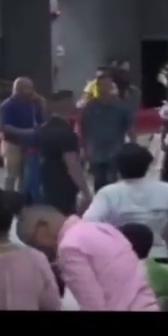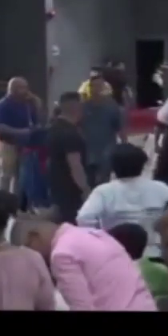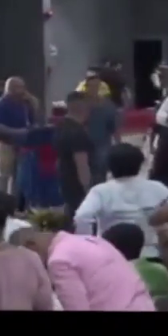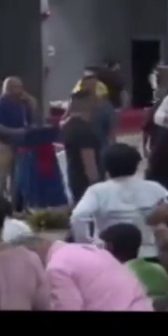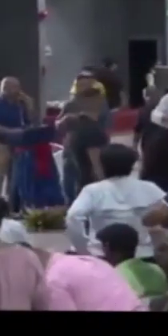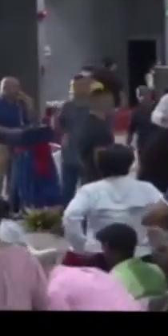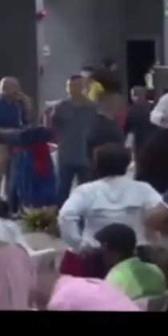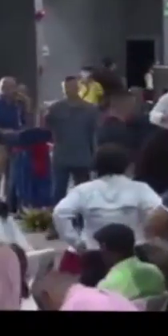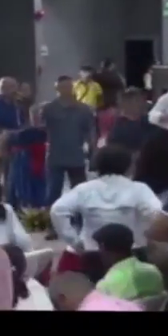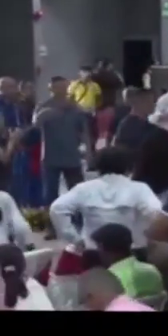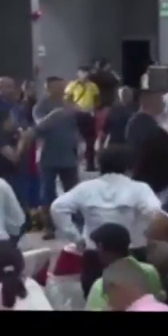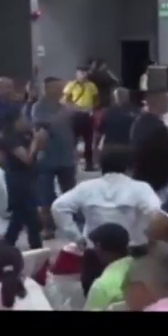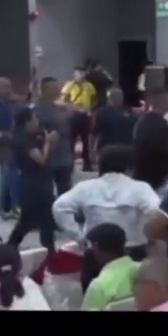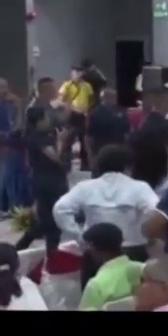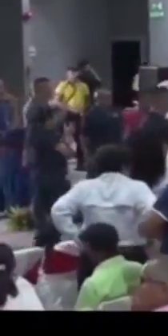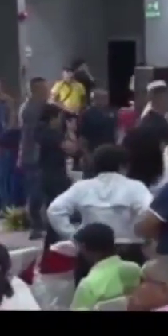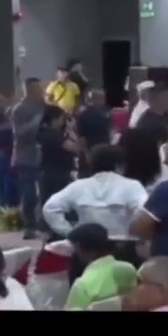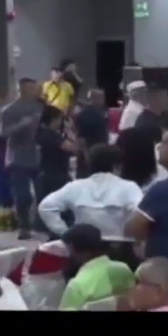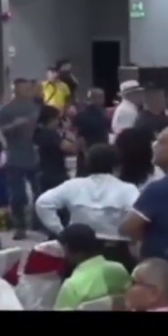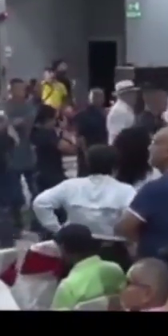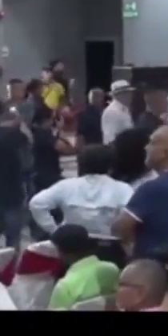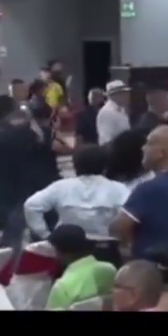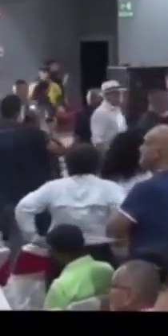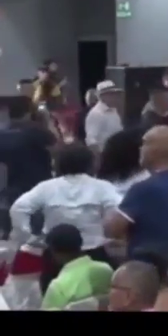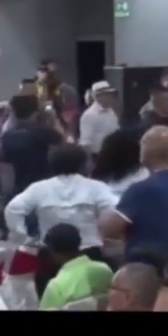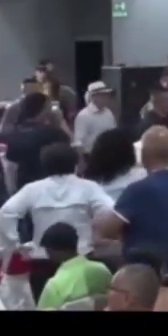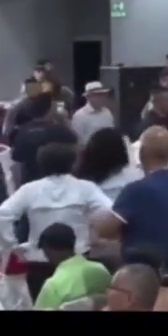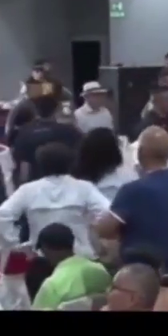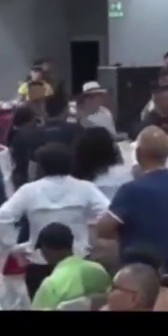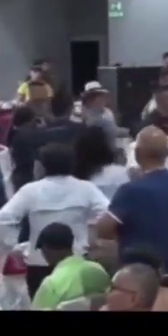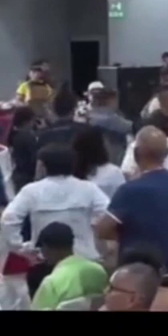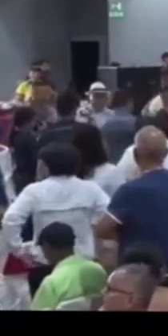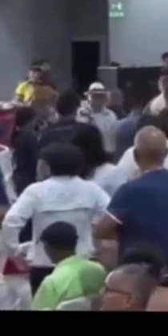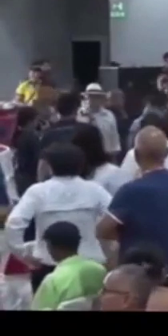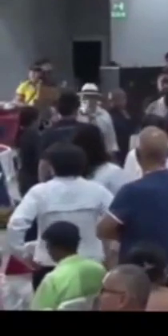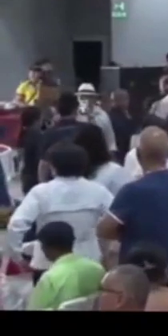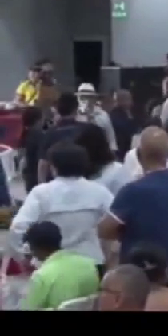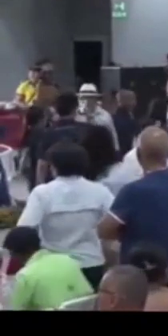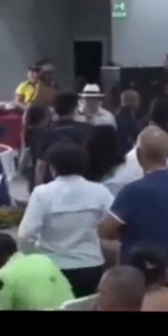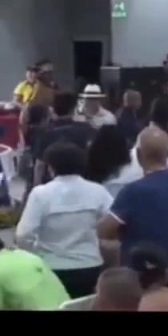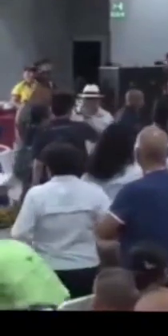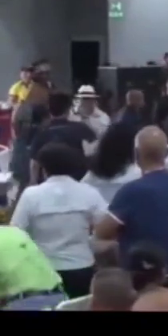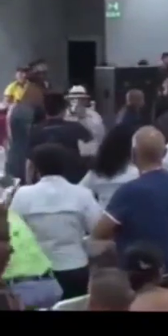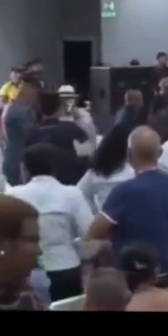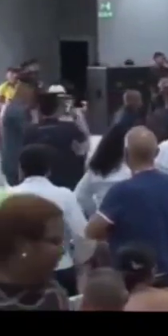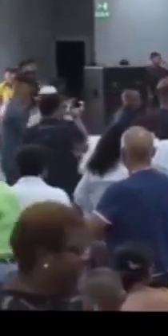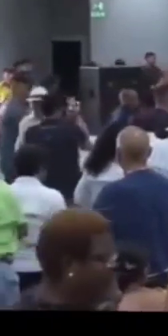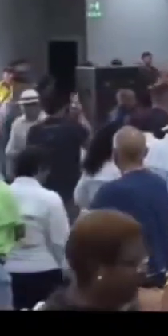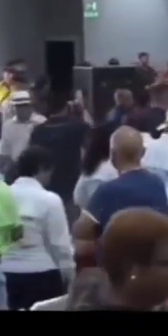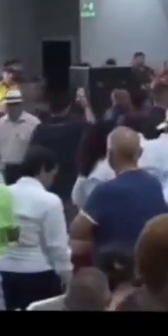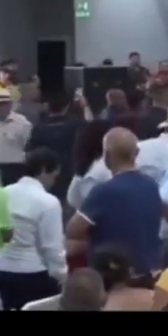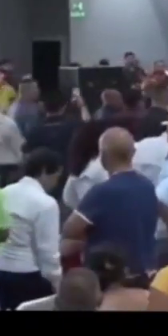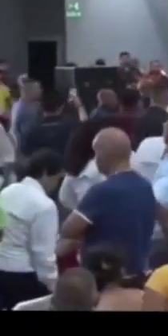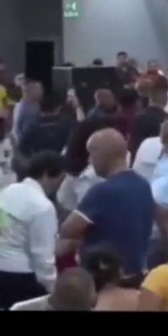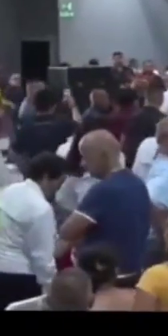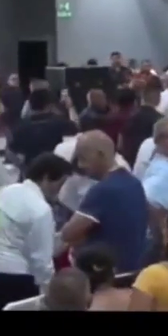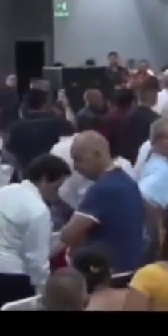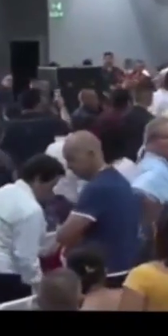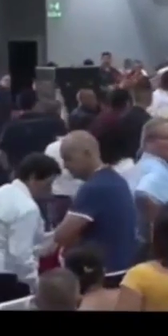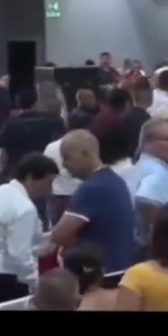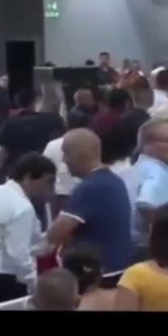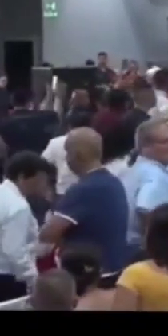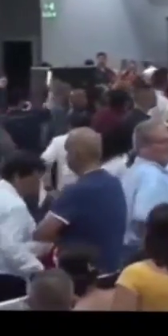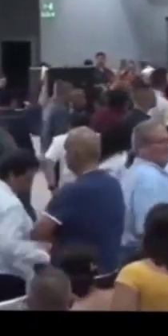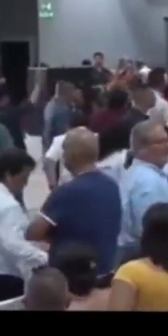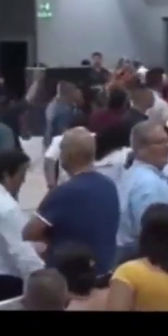agradecemos al señor presidente y con este fuerte aplauso Nos despedimos porque el señor mandatario tiene que continuar